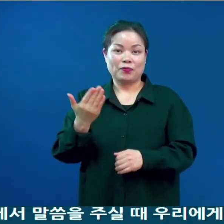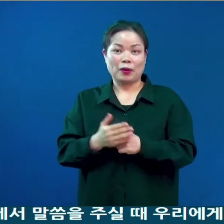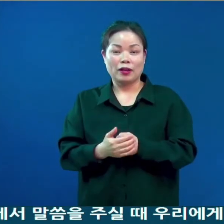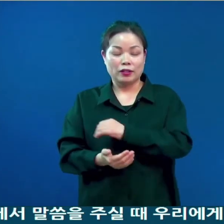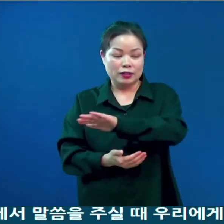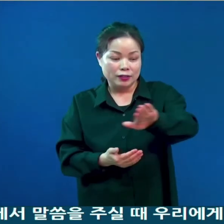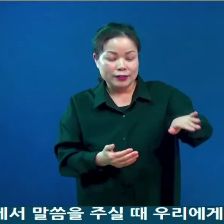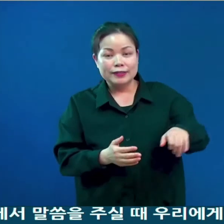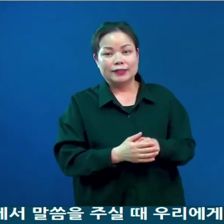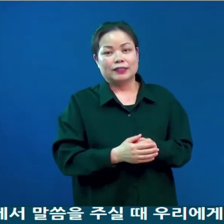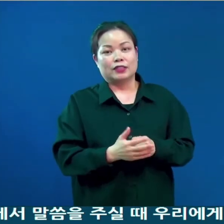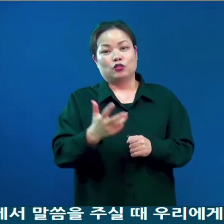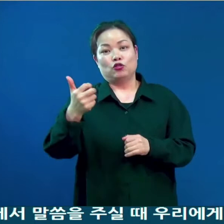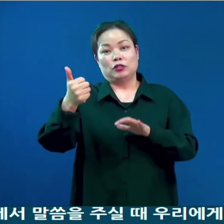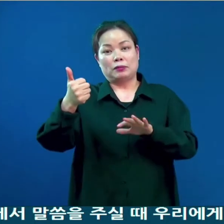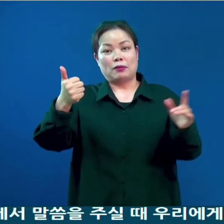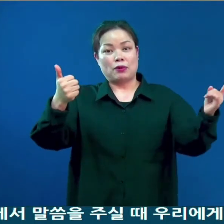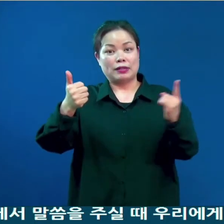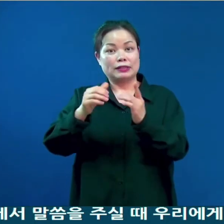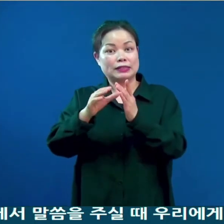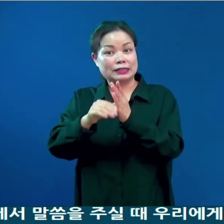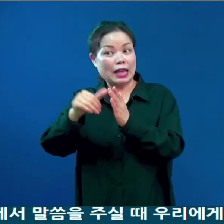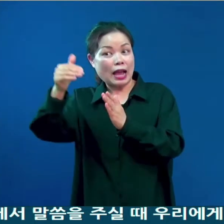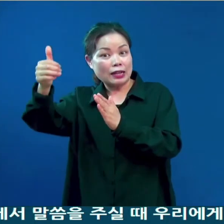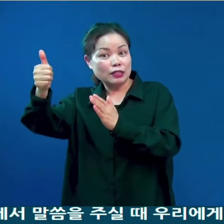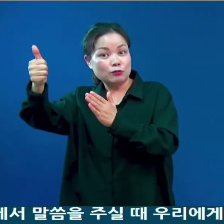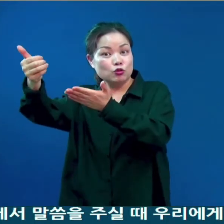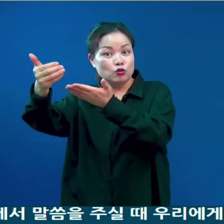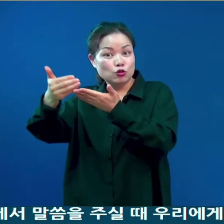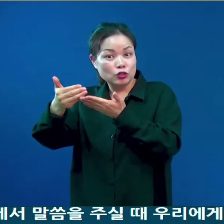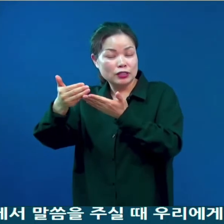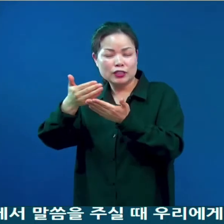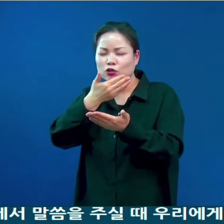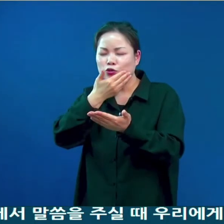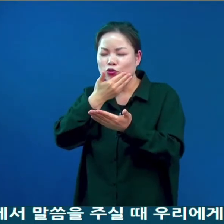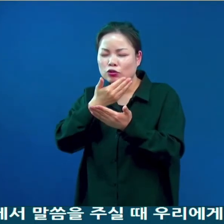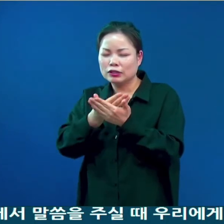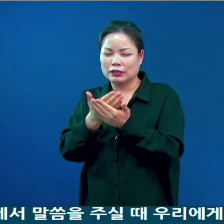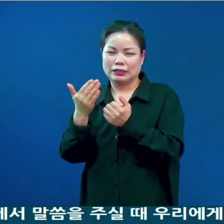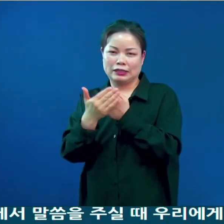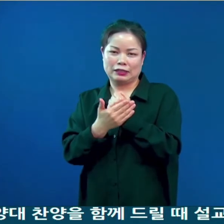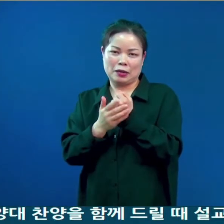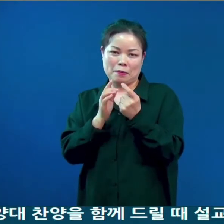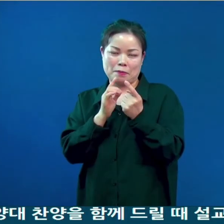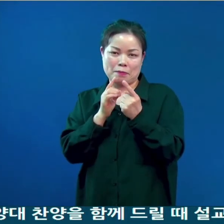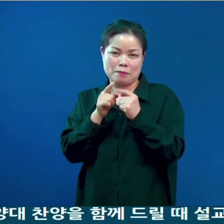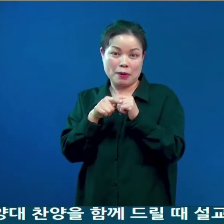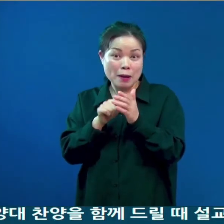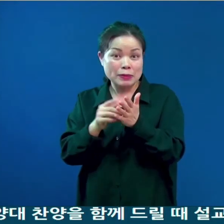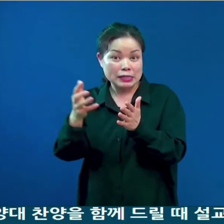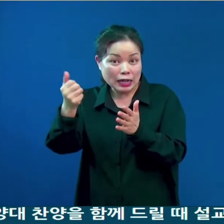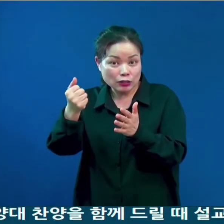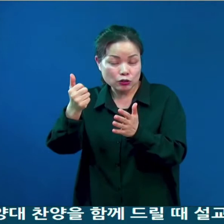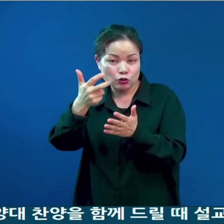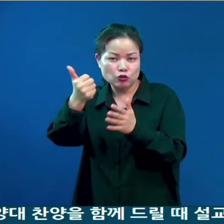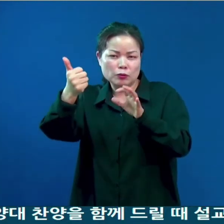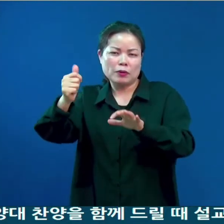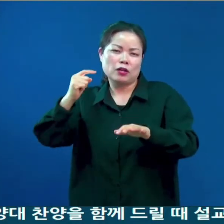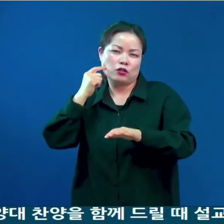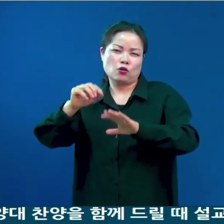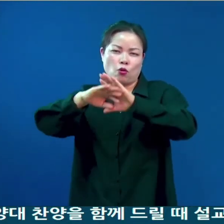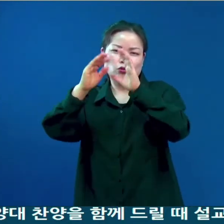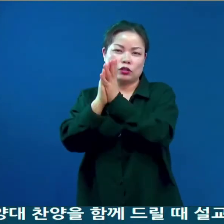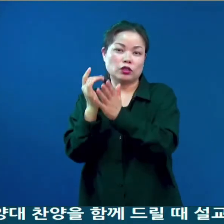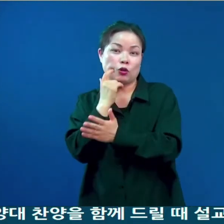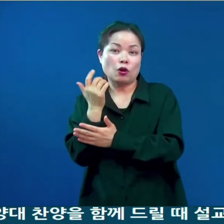성도 여러분, 우리가 주님 앞에 나올 때 하나님이 주신 귀한 은혜의 마음을 가지고 주 앞에 나와 온전히 영광 돌리는